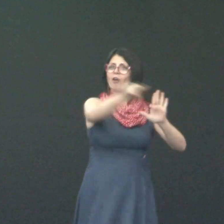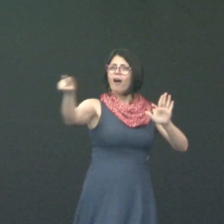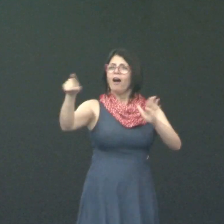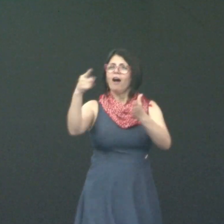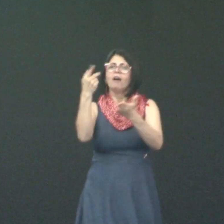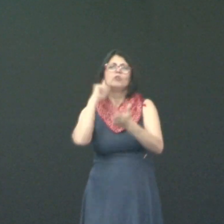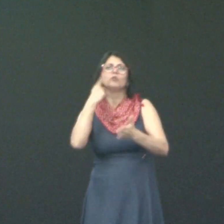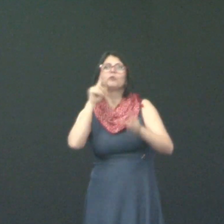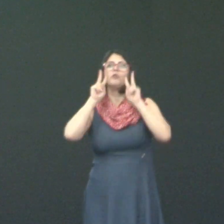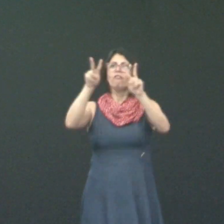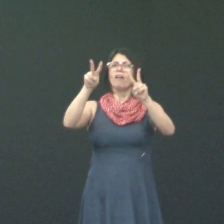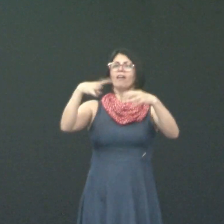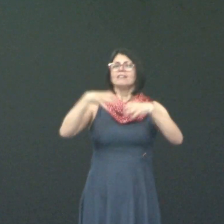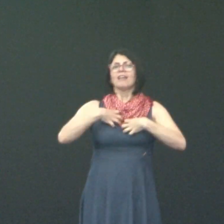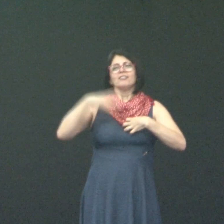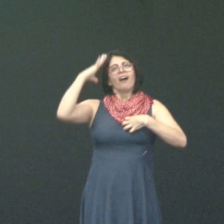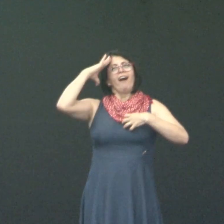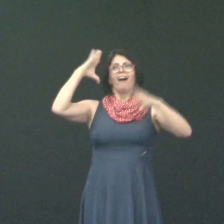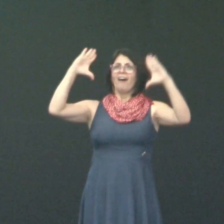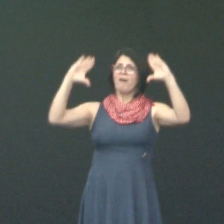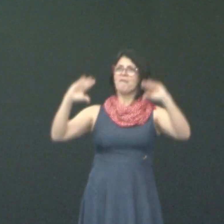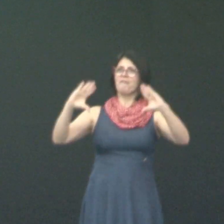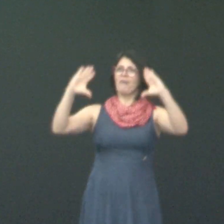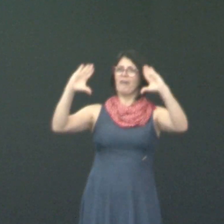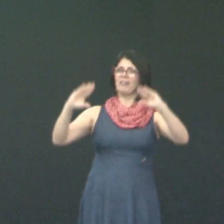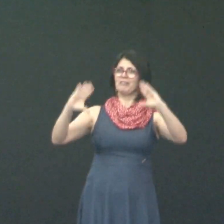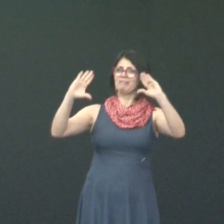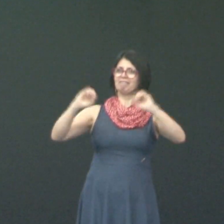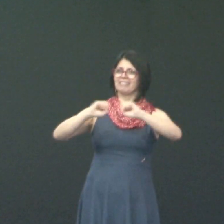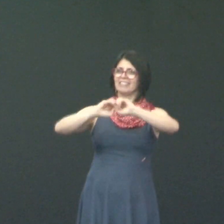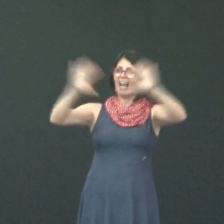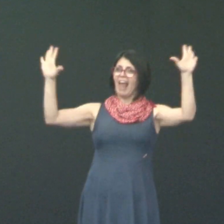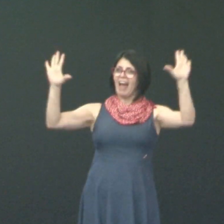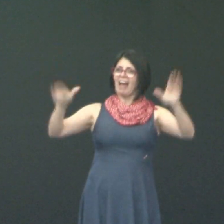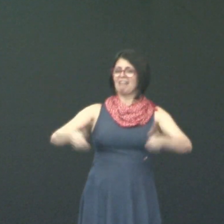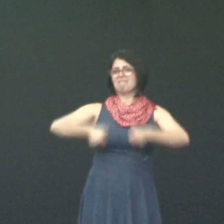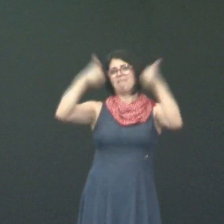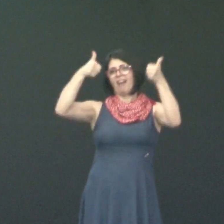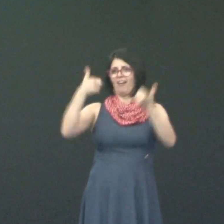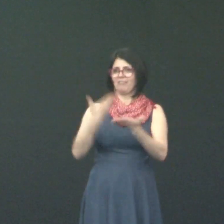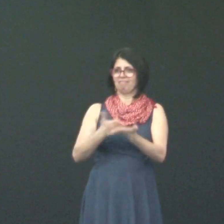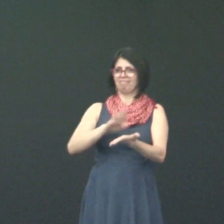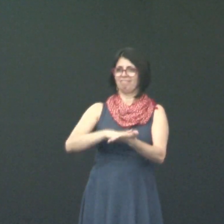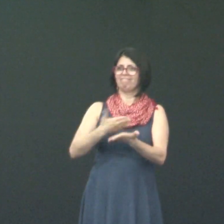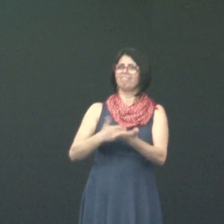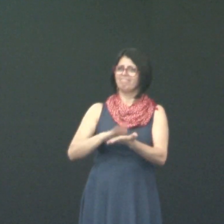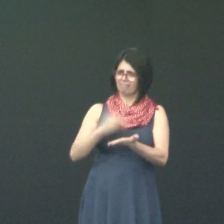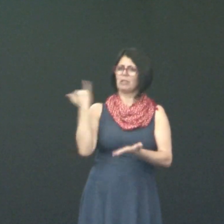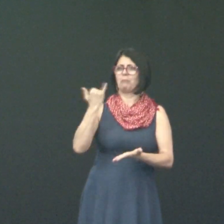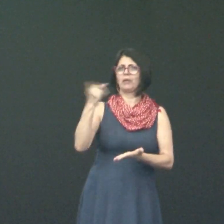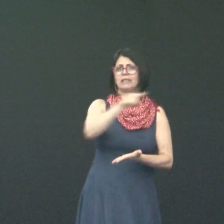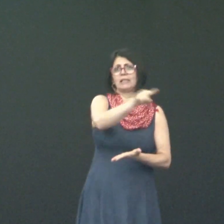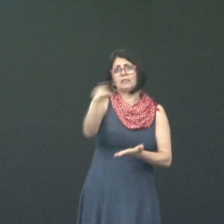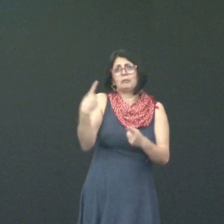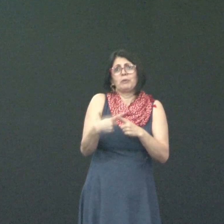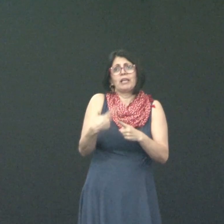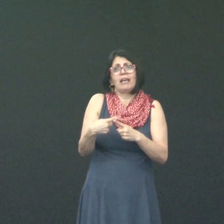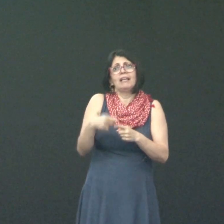para que pudéssemos assim desenvolver uma tradução de qualidade e visual, oferecendo conforto linguístico para as pessoas